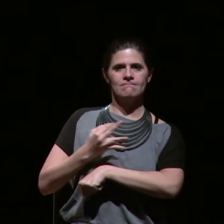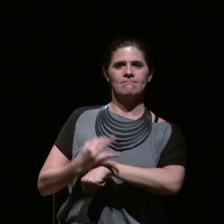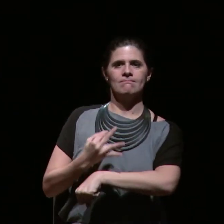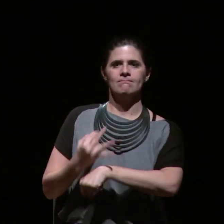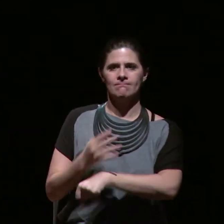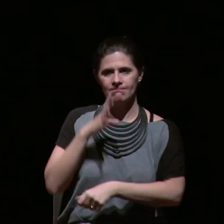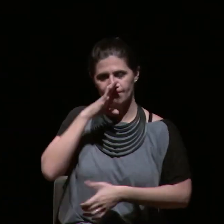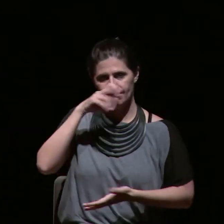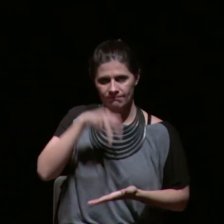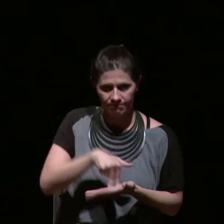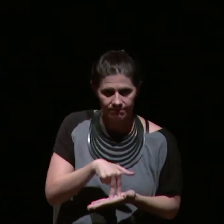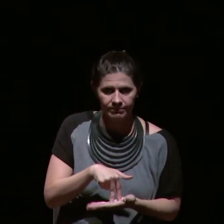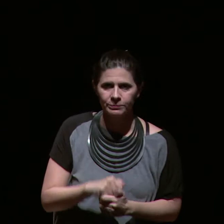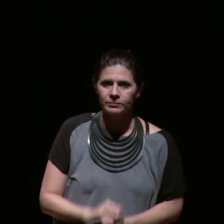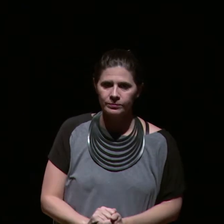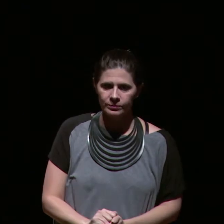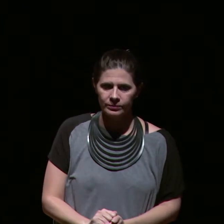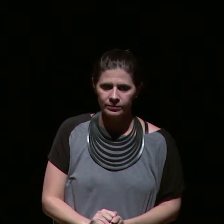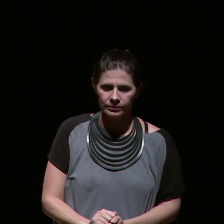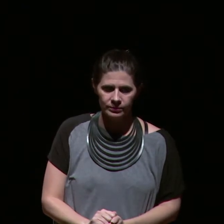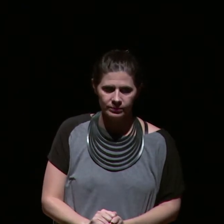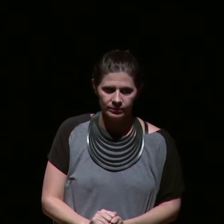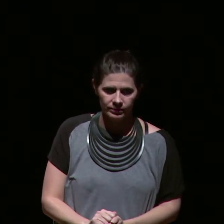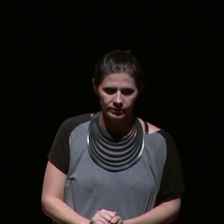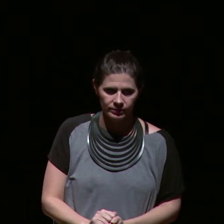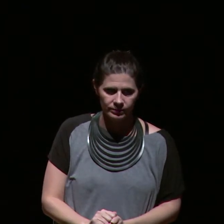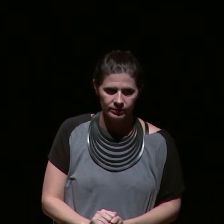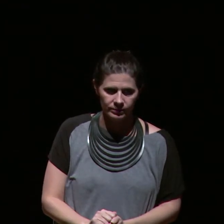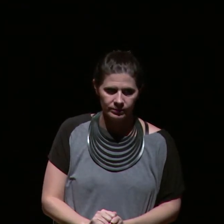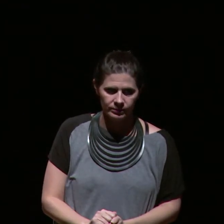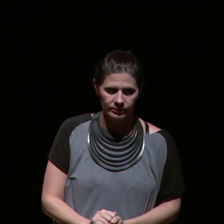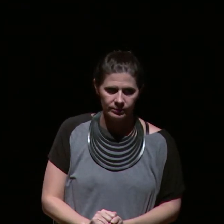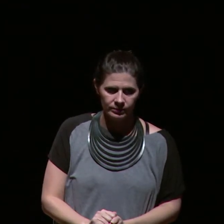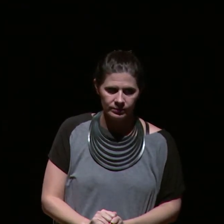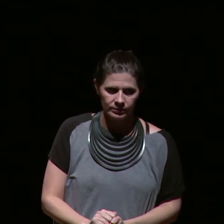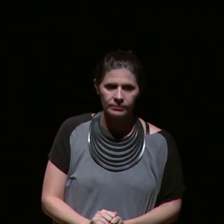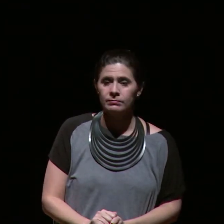Aparentemente, um dos mais fortes impulsos recebidos